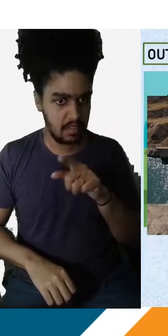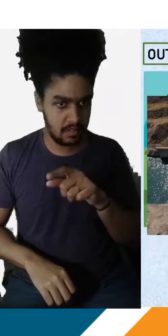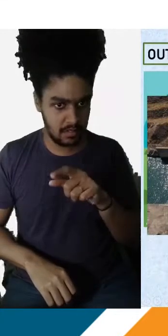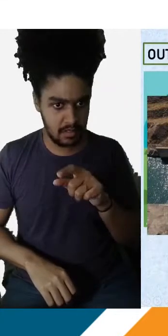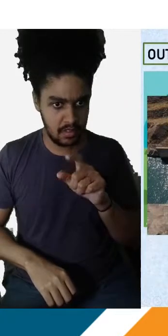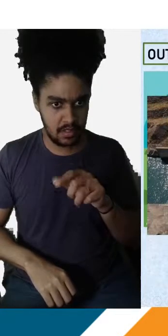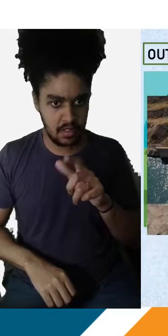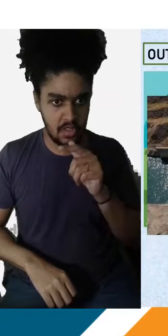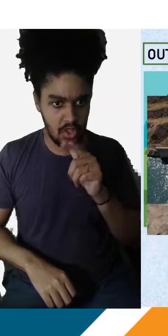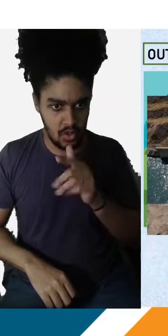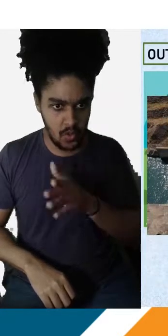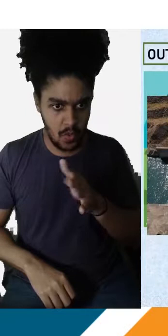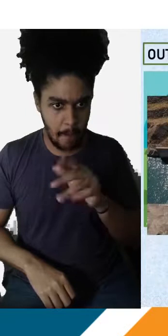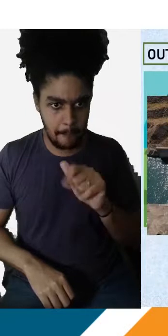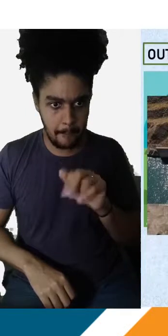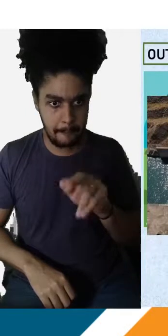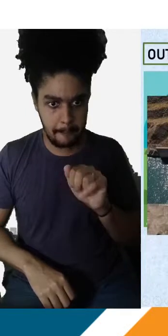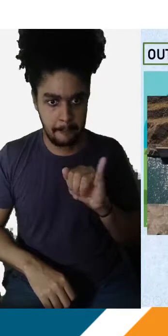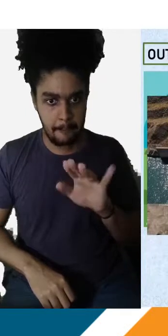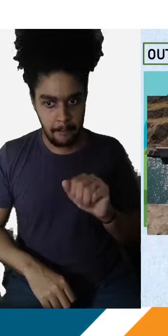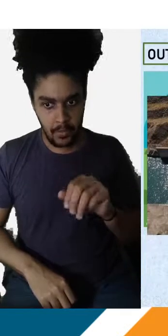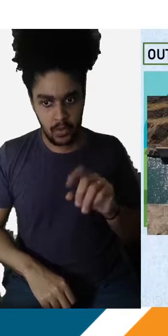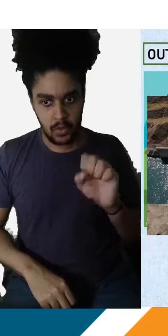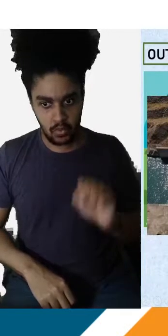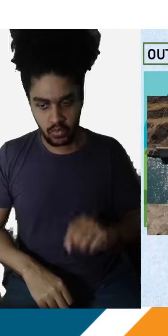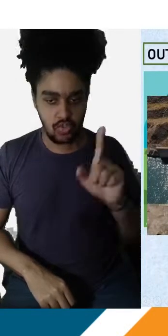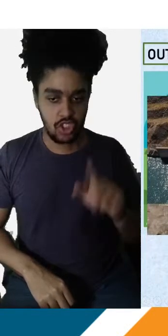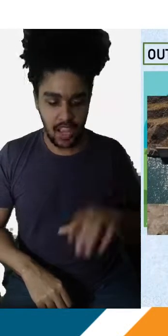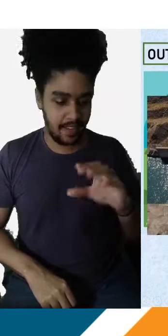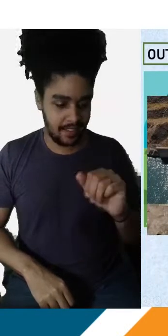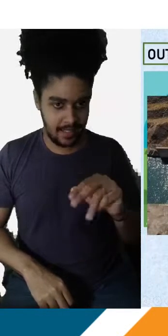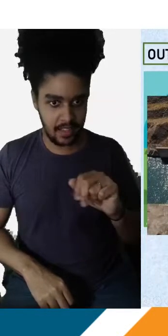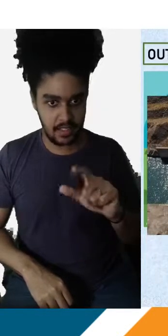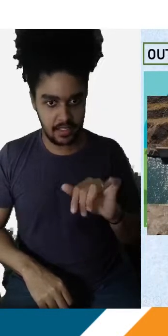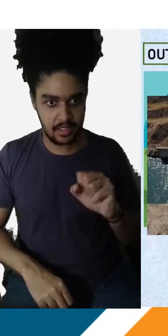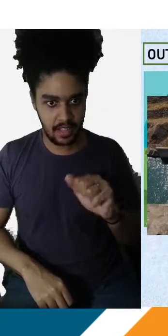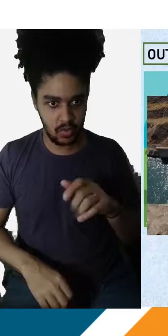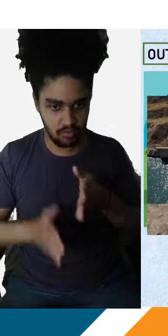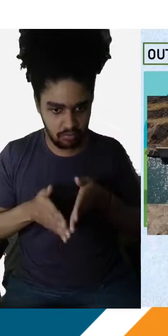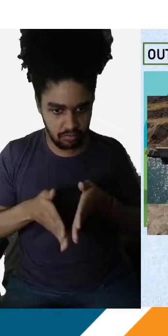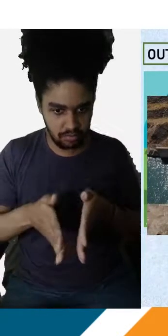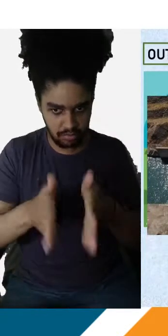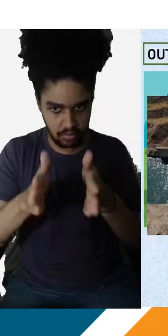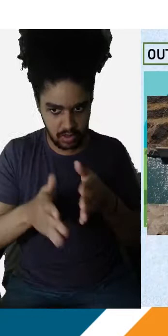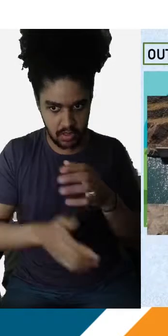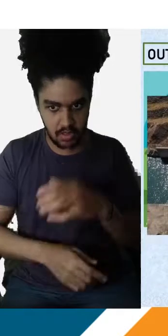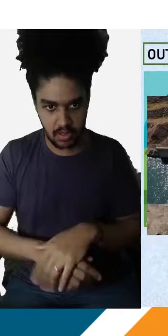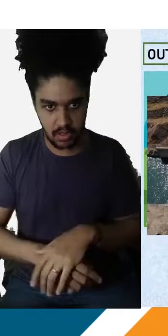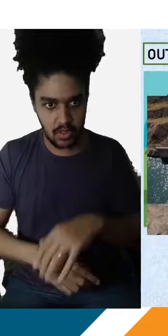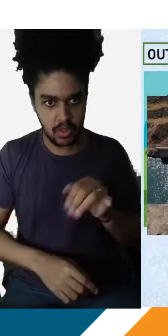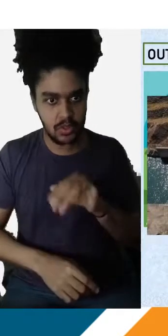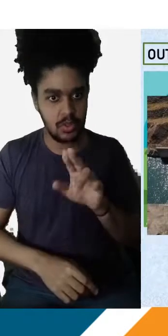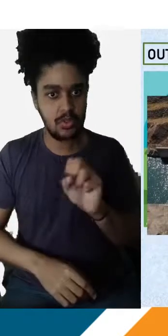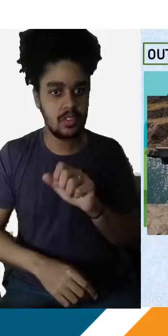que é o Rio Paraíba do Sul, já canalizado, ele está a jusante ou a